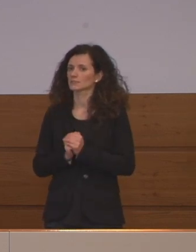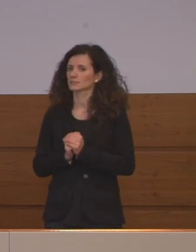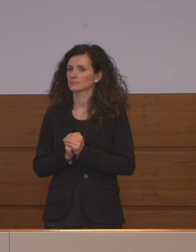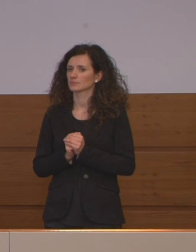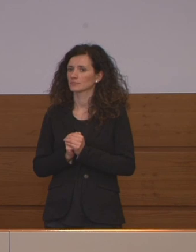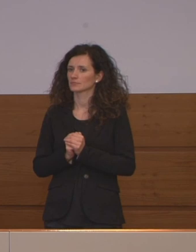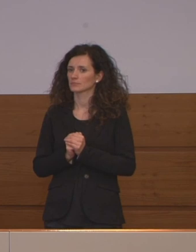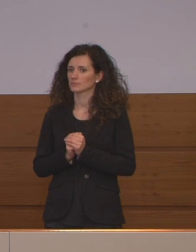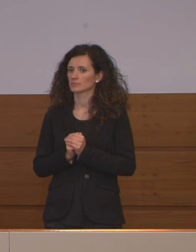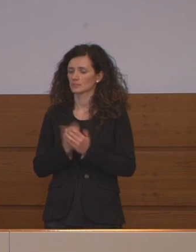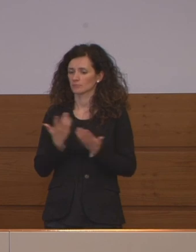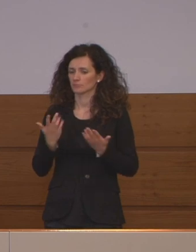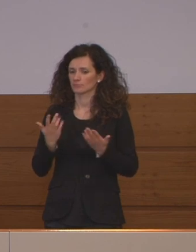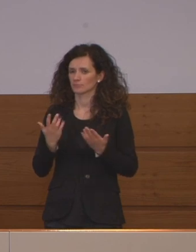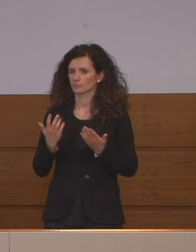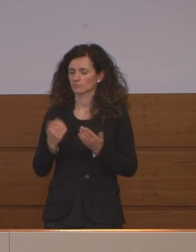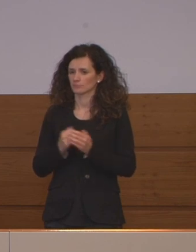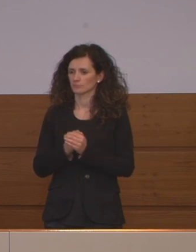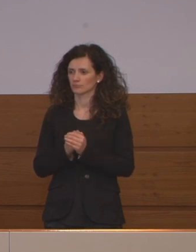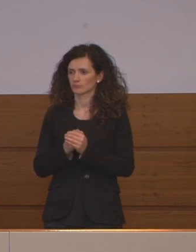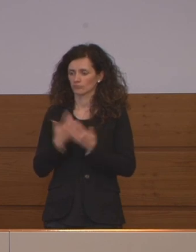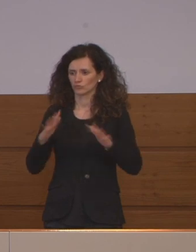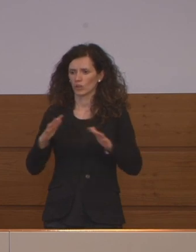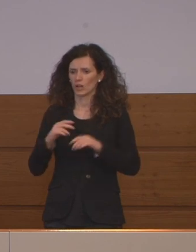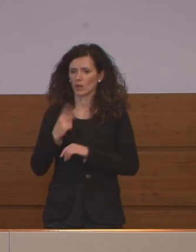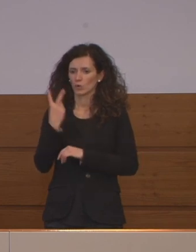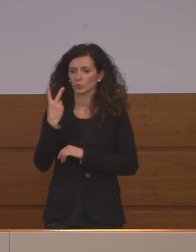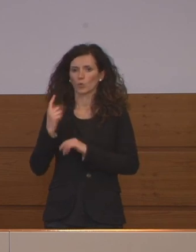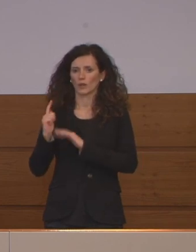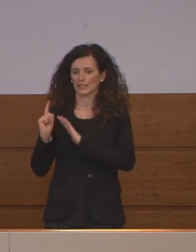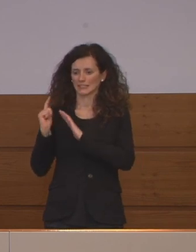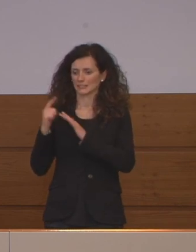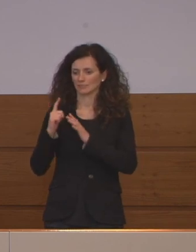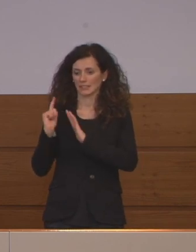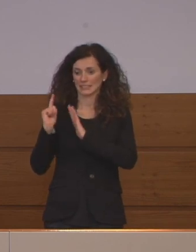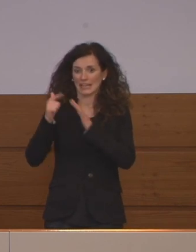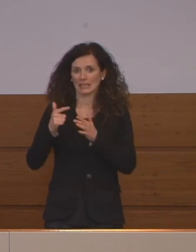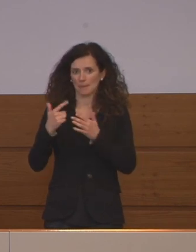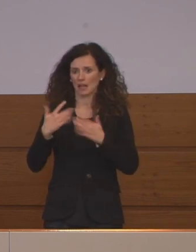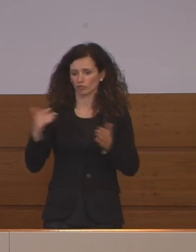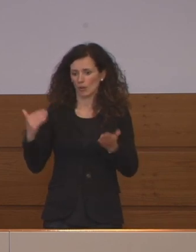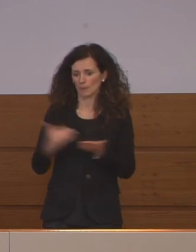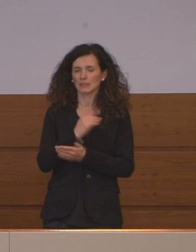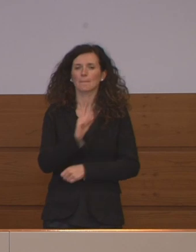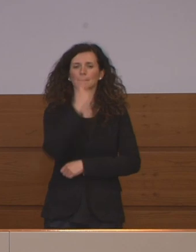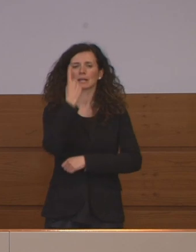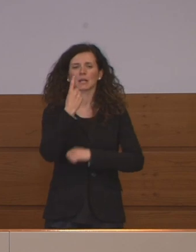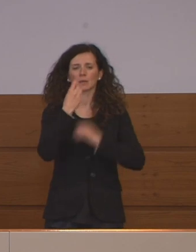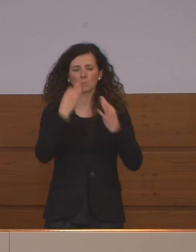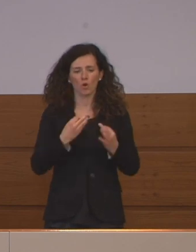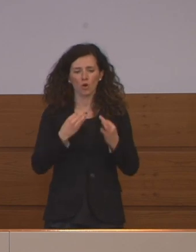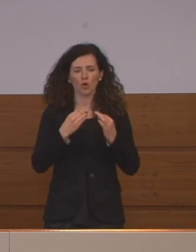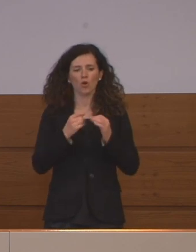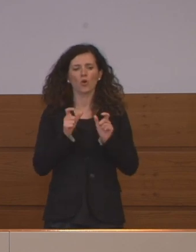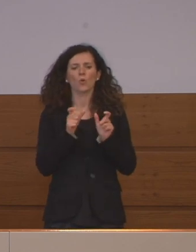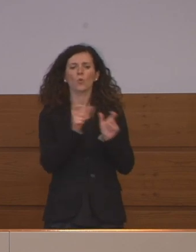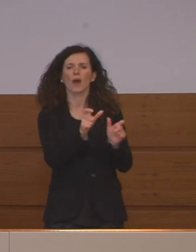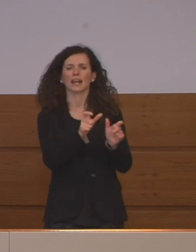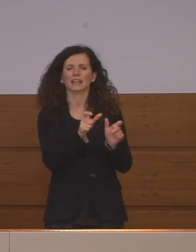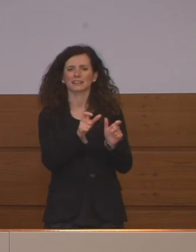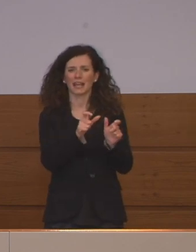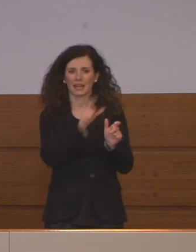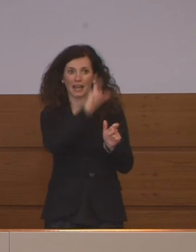14 in due settimane dal primo grande provvedimento di quarantena italiana qual è il vostro bilancio